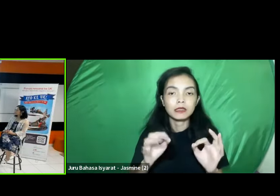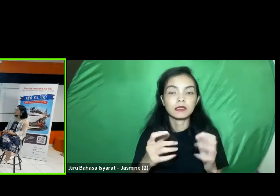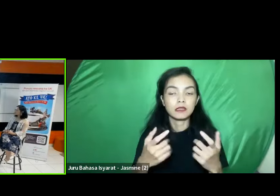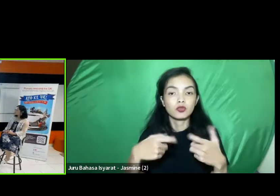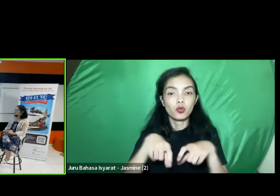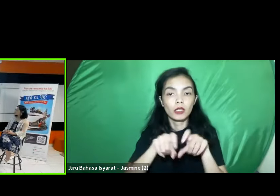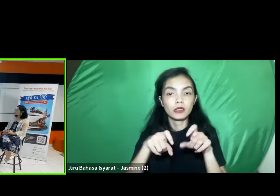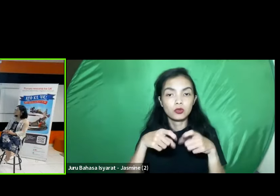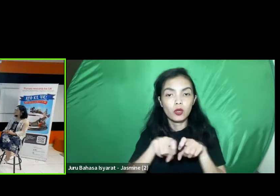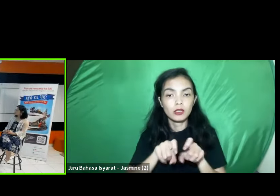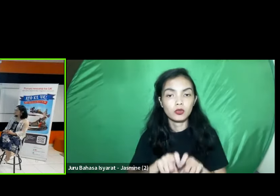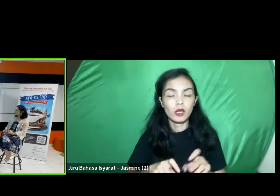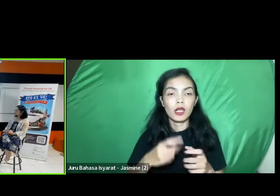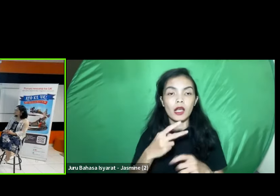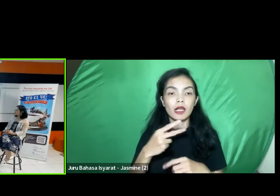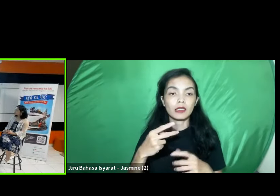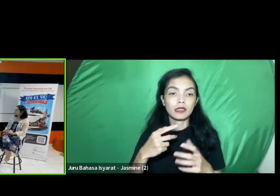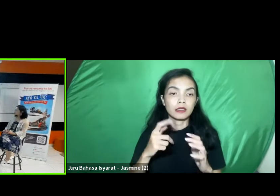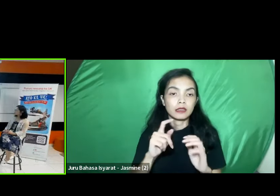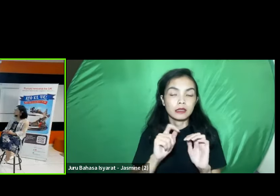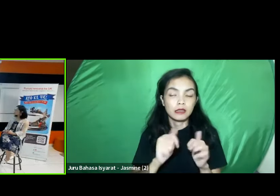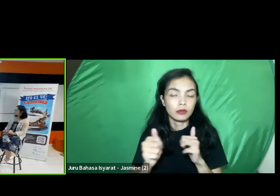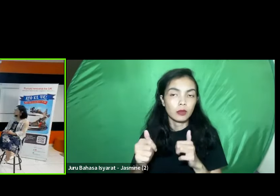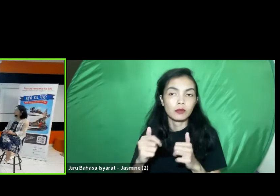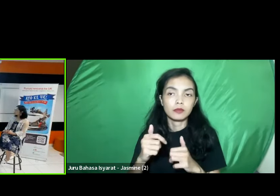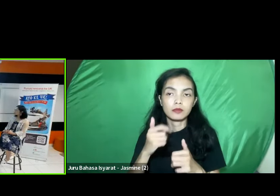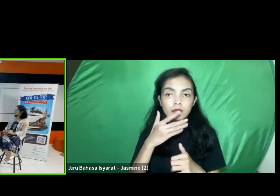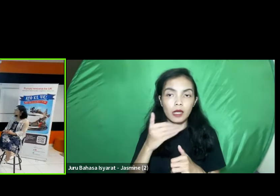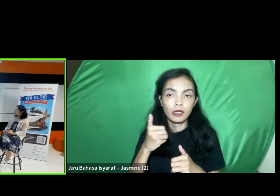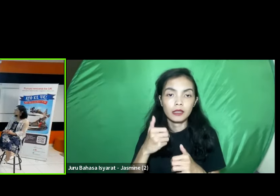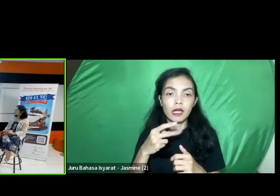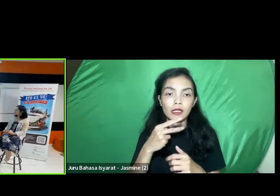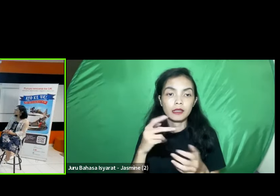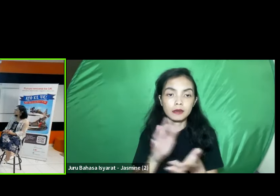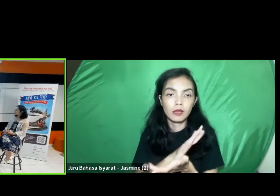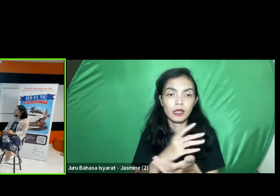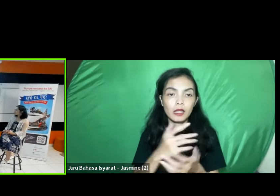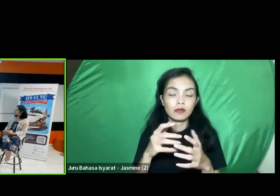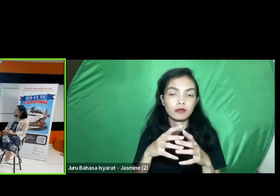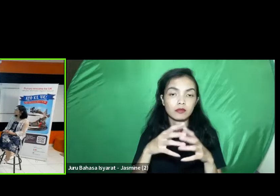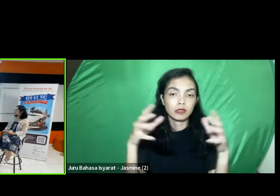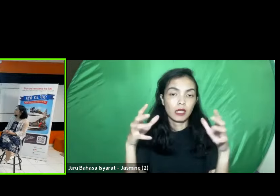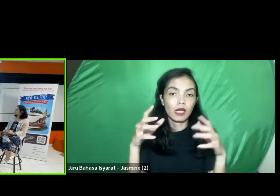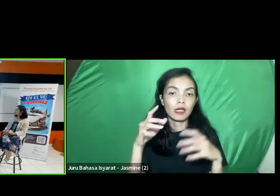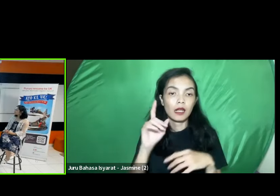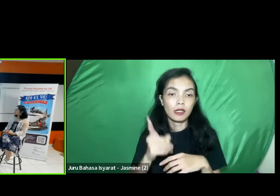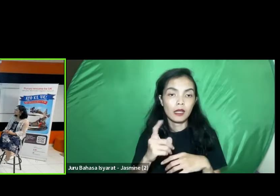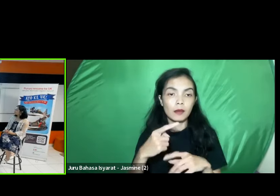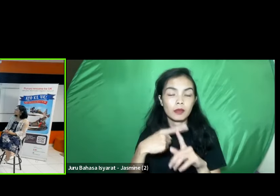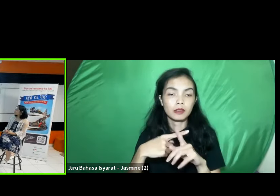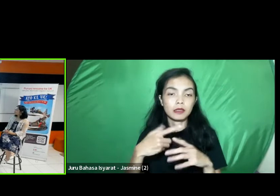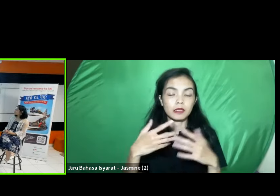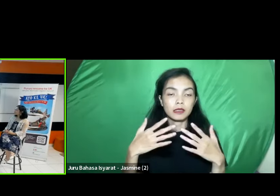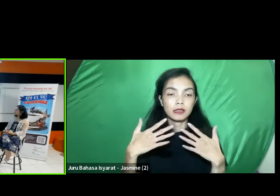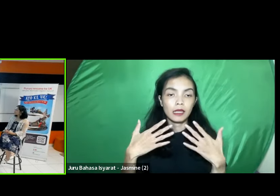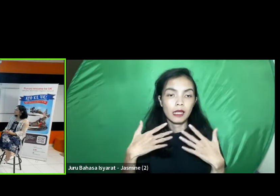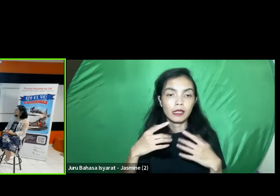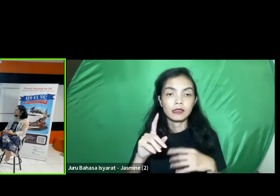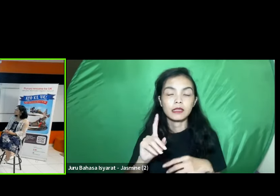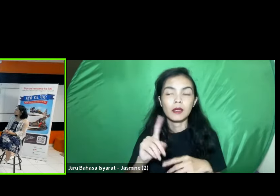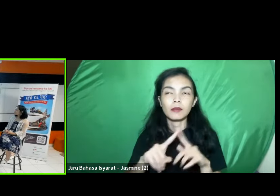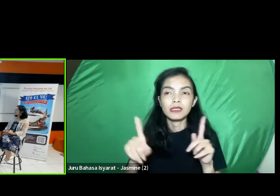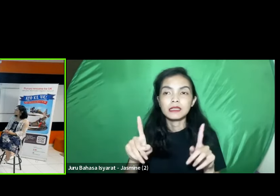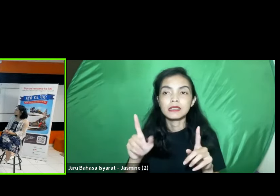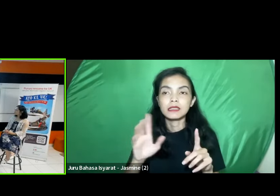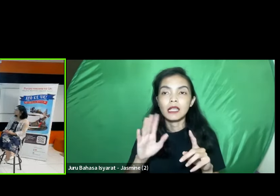well prepare kalian harus prepare dengan baik biar entar S Kalian juga lebih besar dan juga lebih rileks lah Cuman jangan terlalu